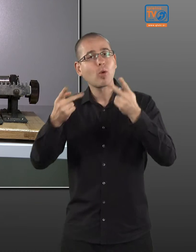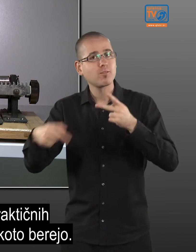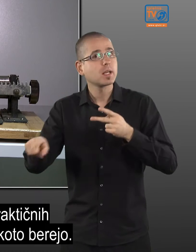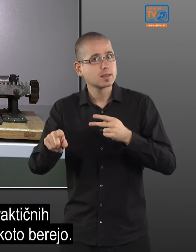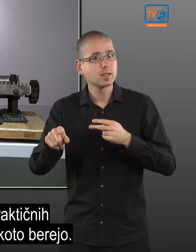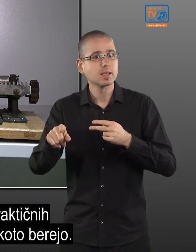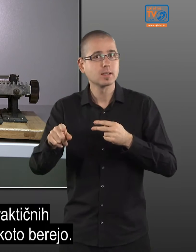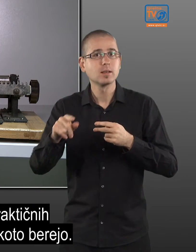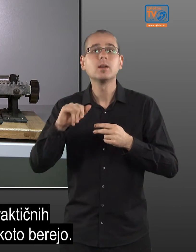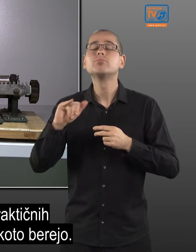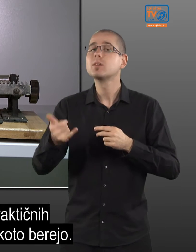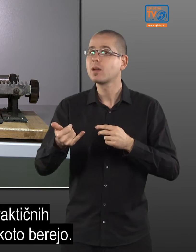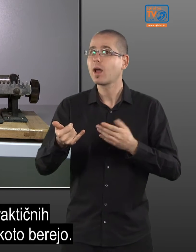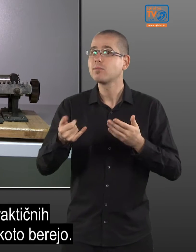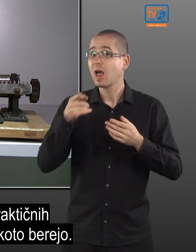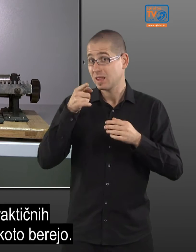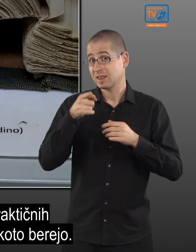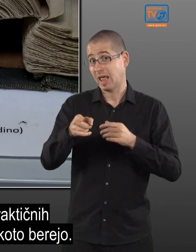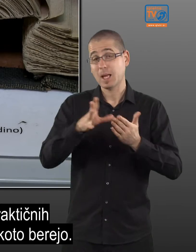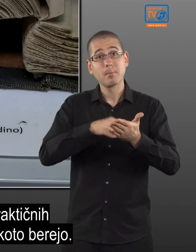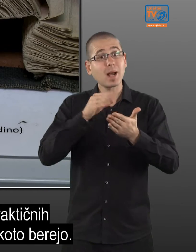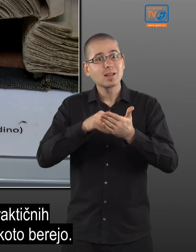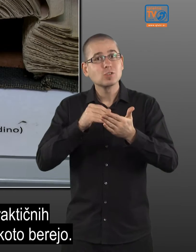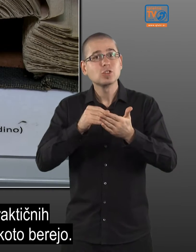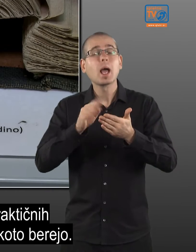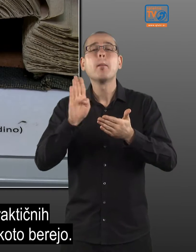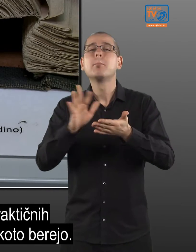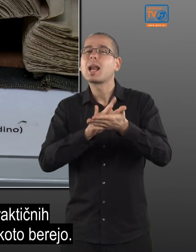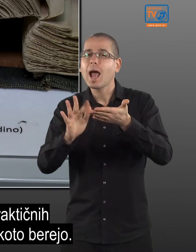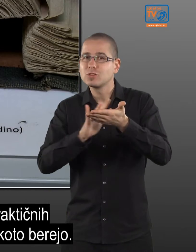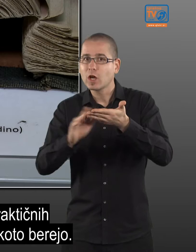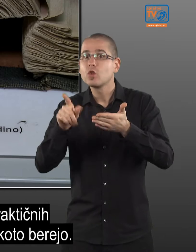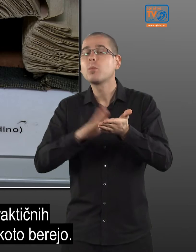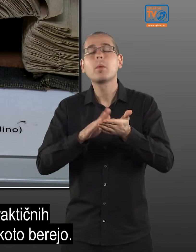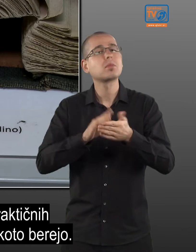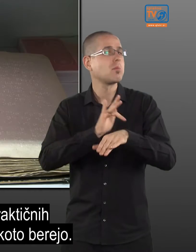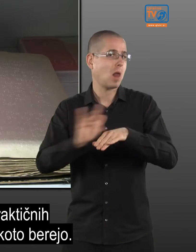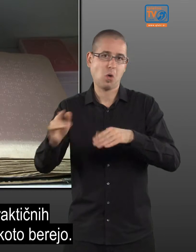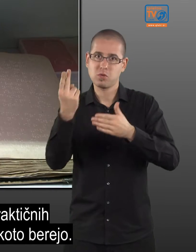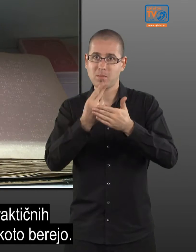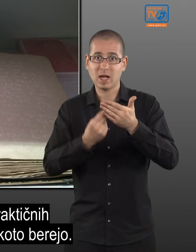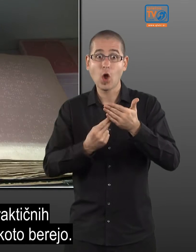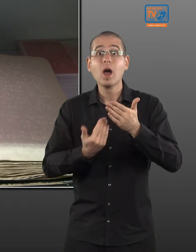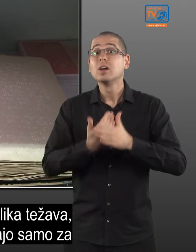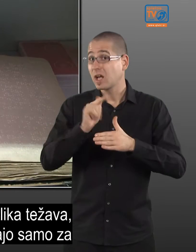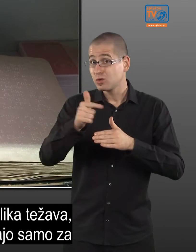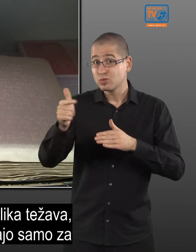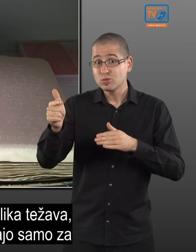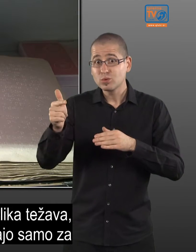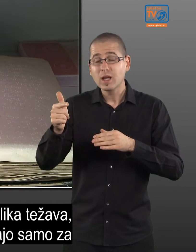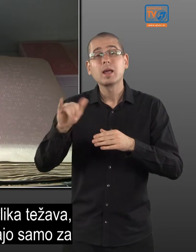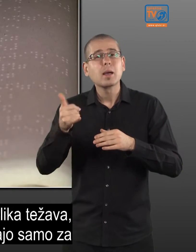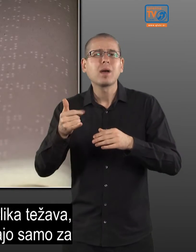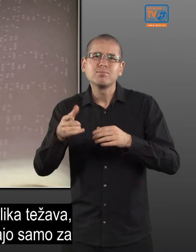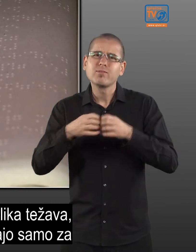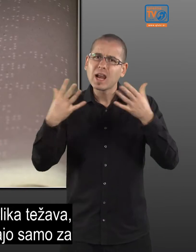slepih slabovidnih je v takih praktičnih brajličarjev, se pravi, da brajlico z lahkoto berejo. Za druge brajlica